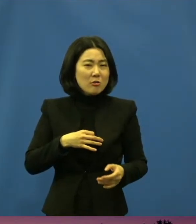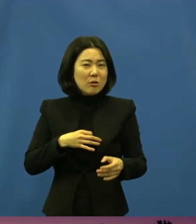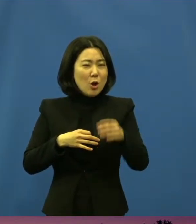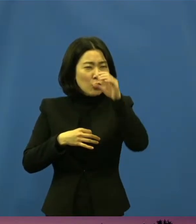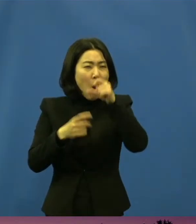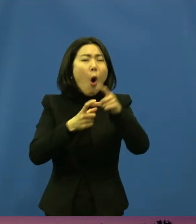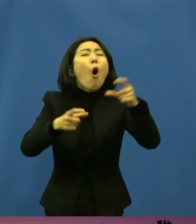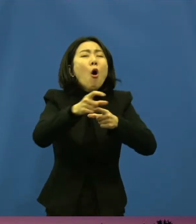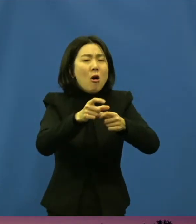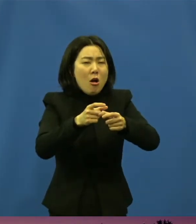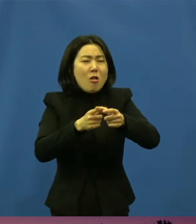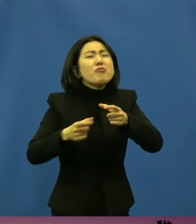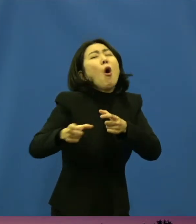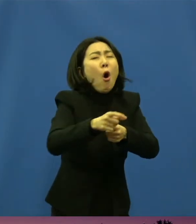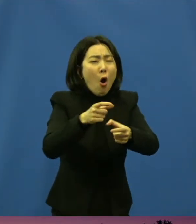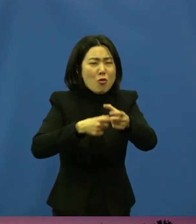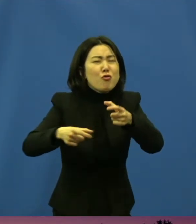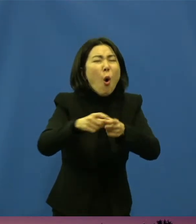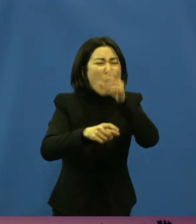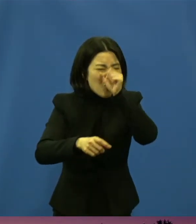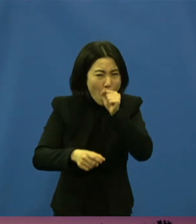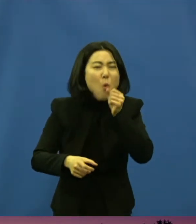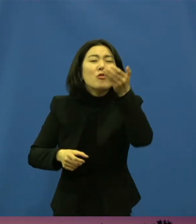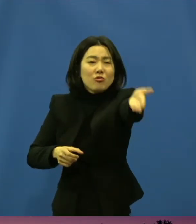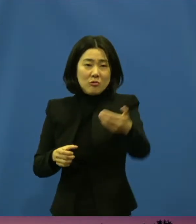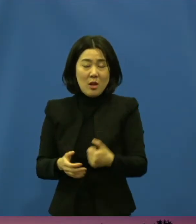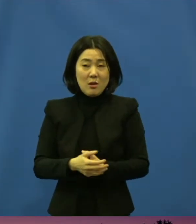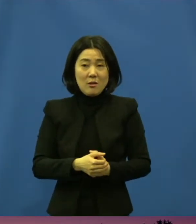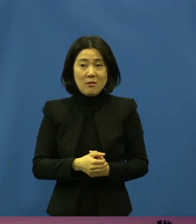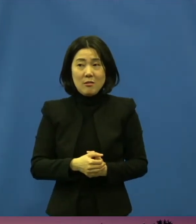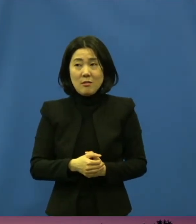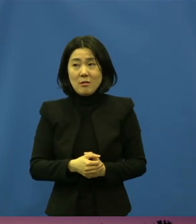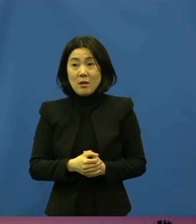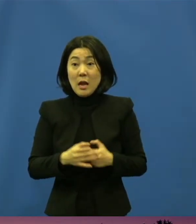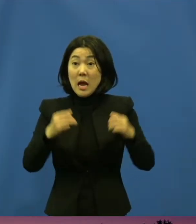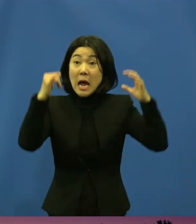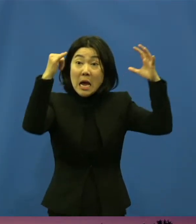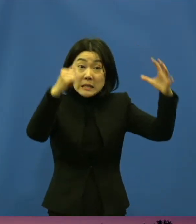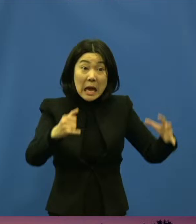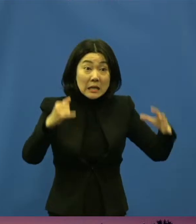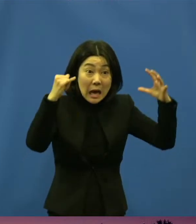그리고 한 번 유혹에 빠지면 헤어나오지 못해.